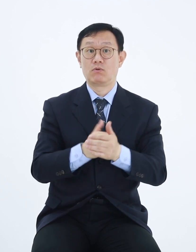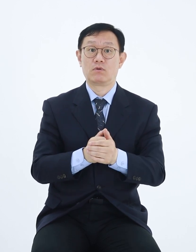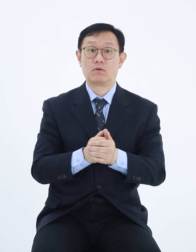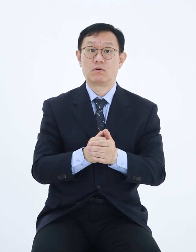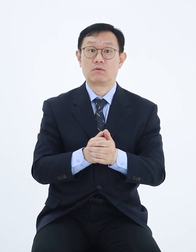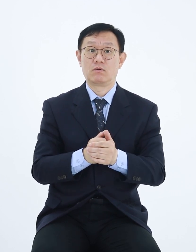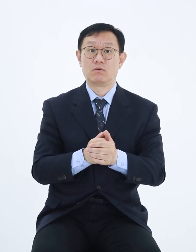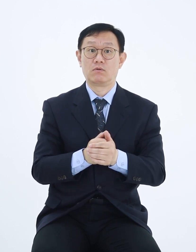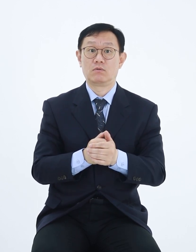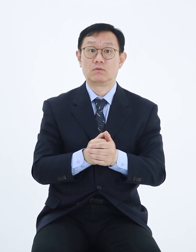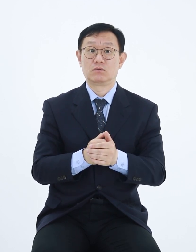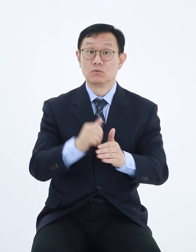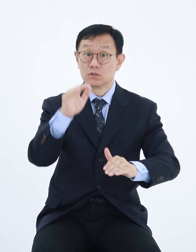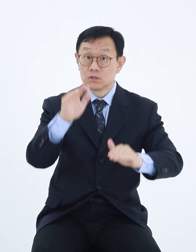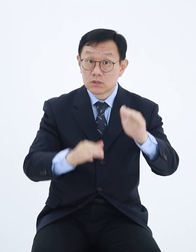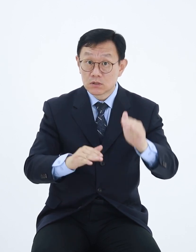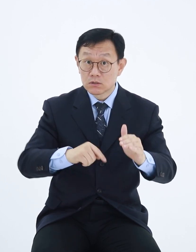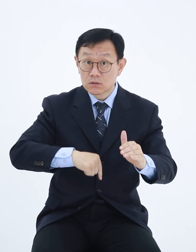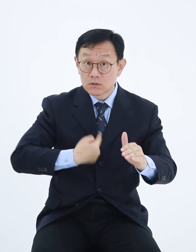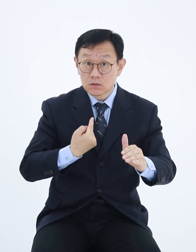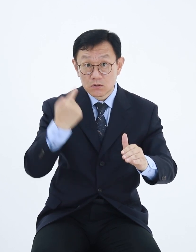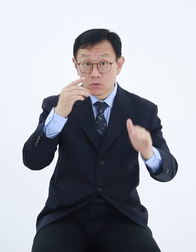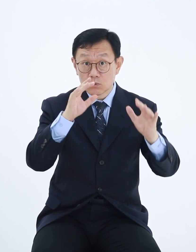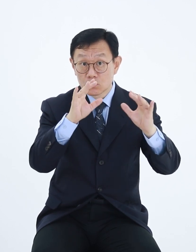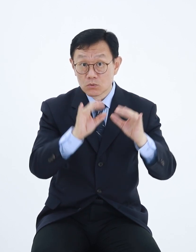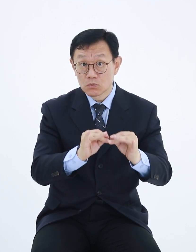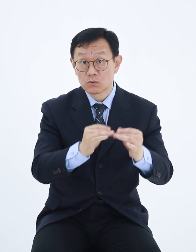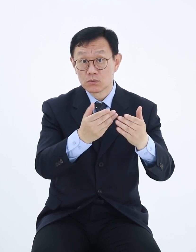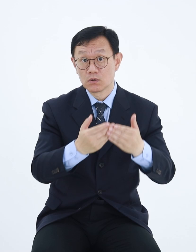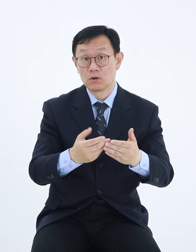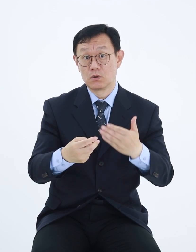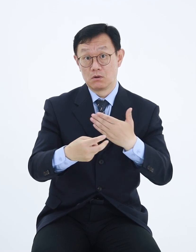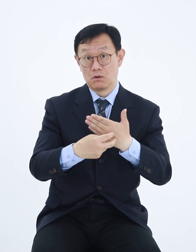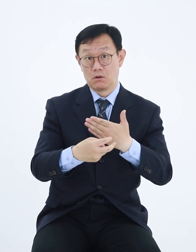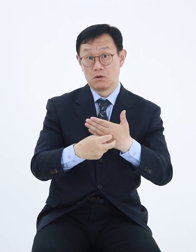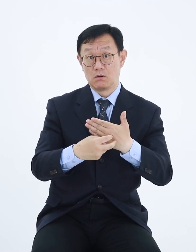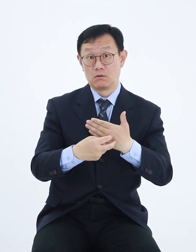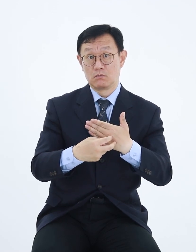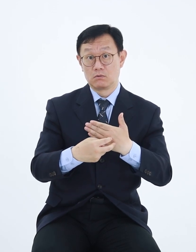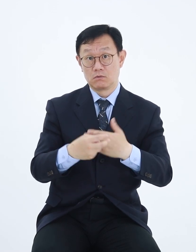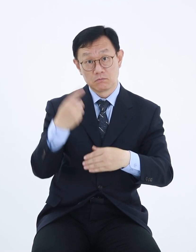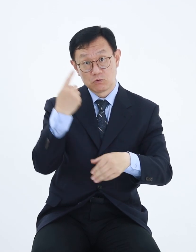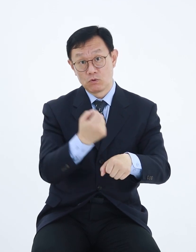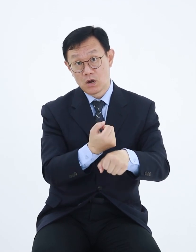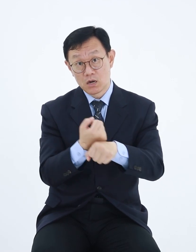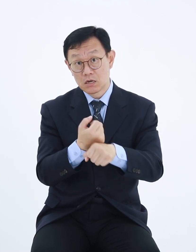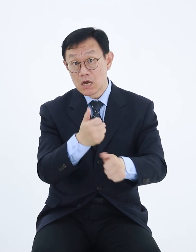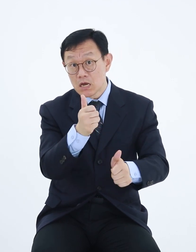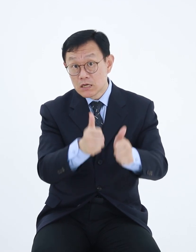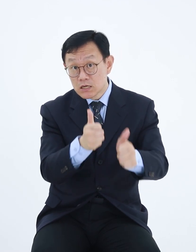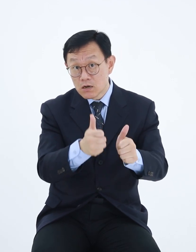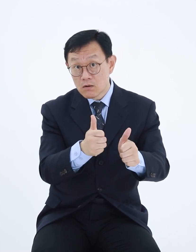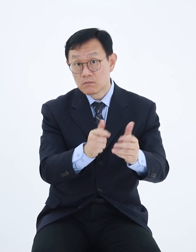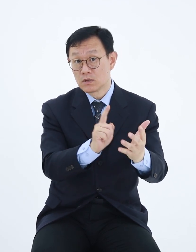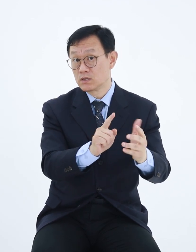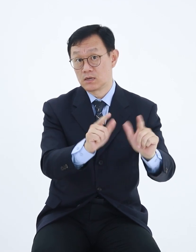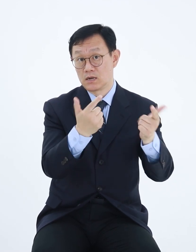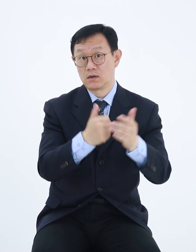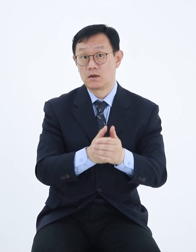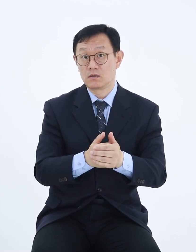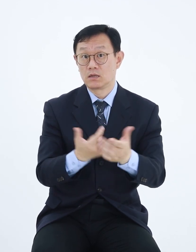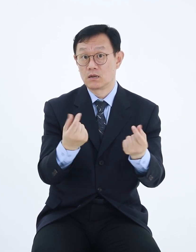처벌의 대상이 되지 않고 자발적인 동의 없이 의학적, 과학적 실험의 대상이 되지 않는다. 다른